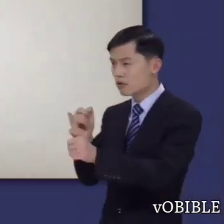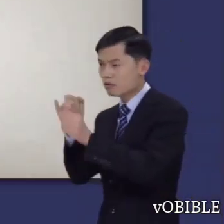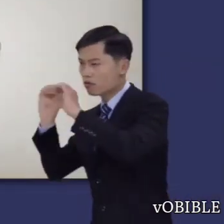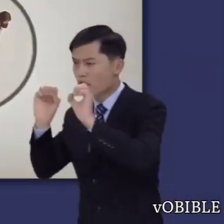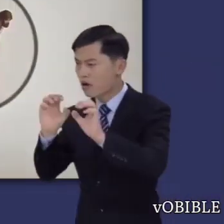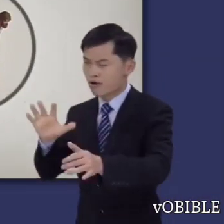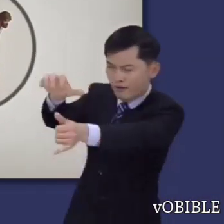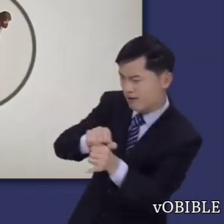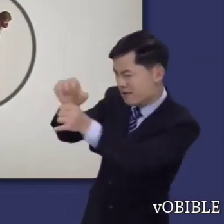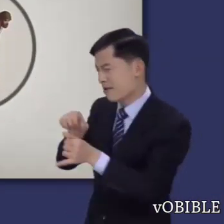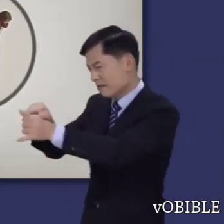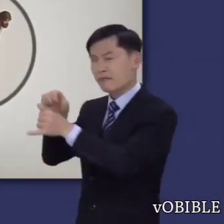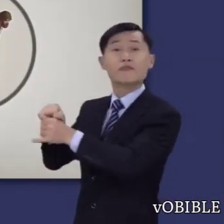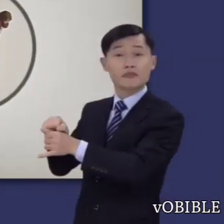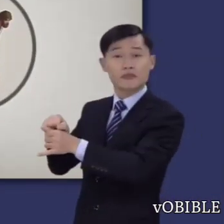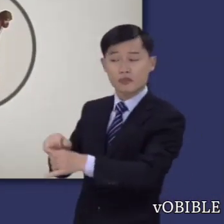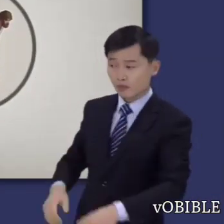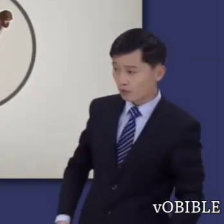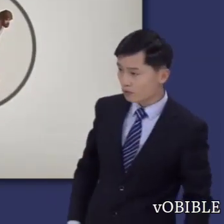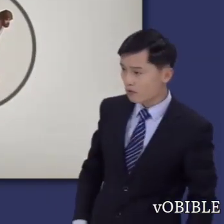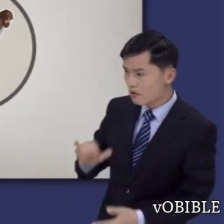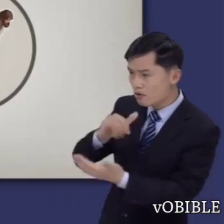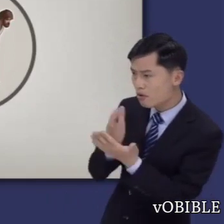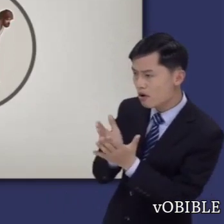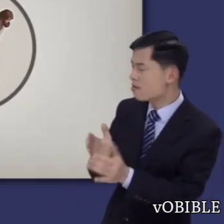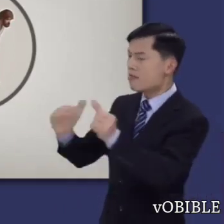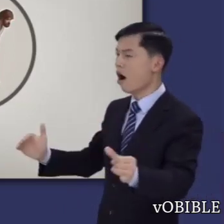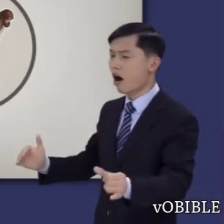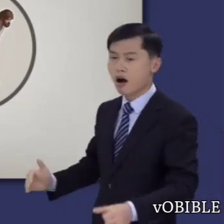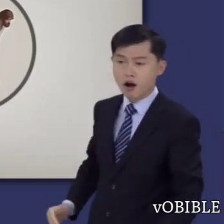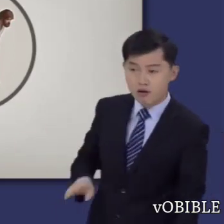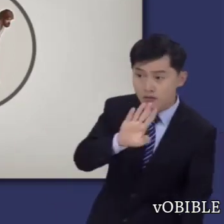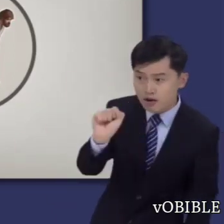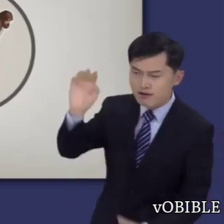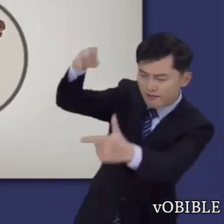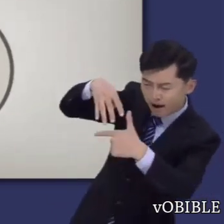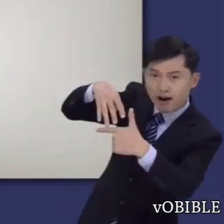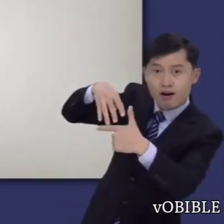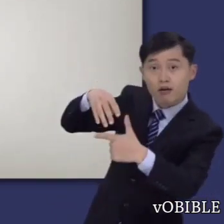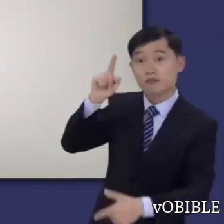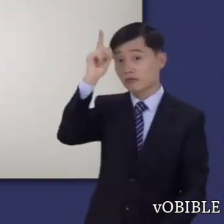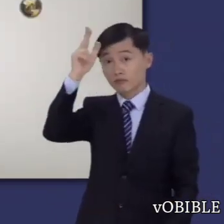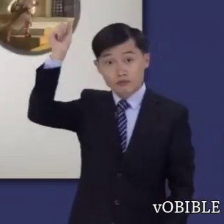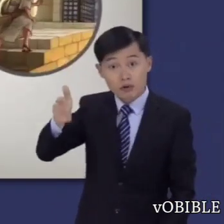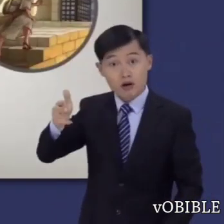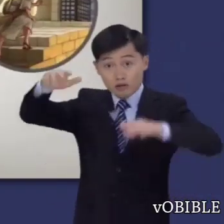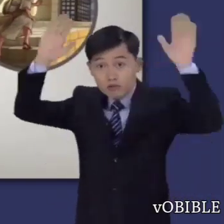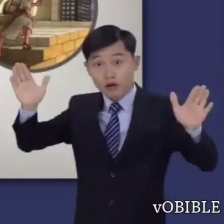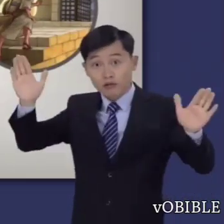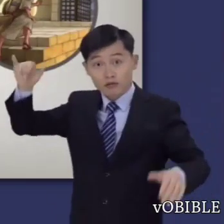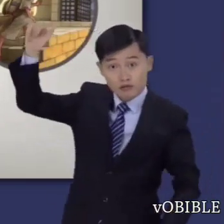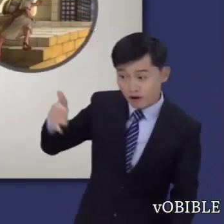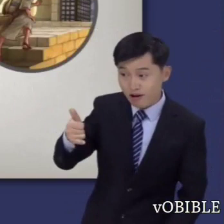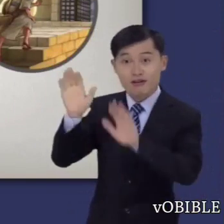描述基督徒再次受到迫害，希律杀了使徒雅各，又把彼得关进监牢，不